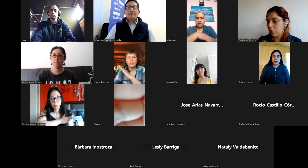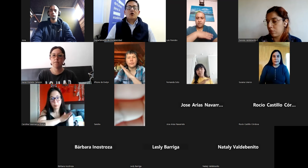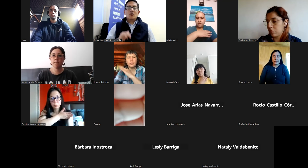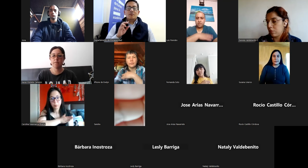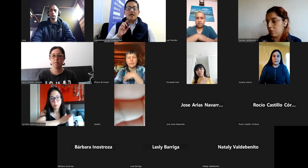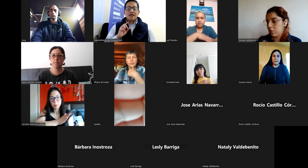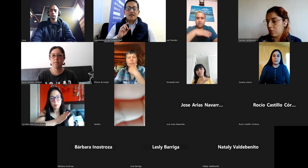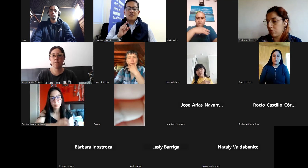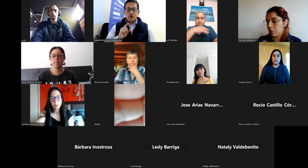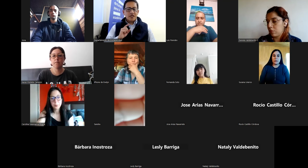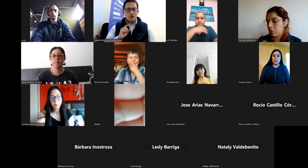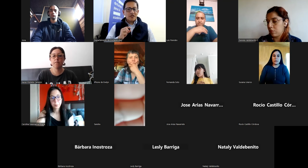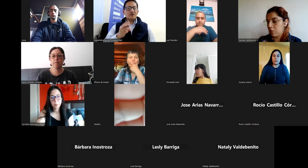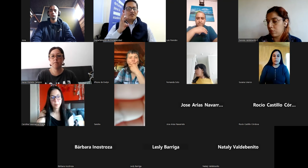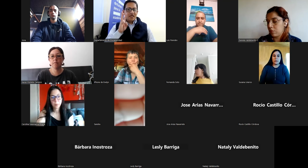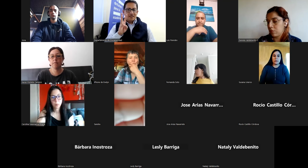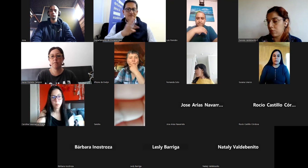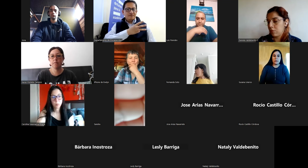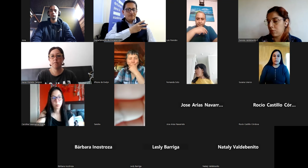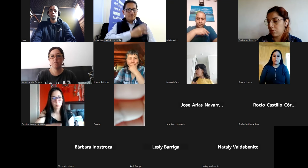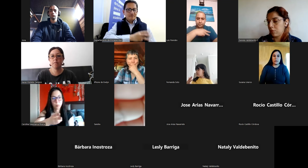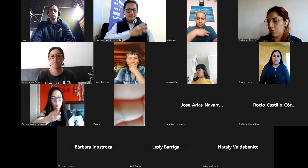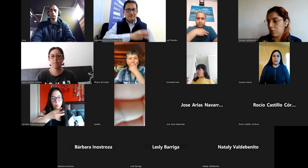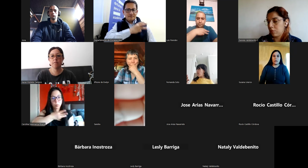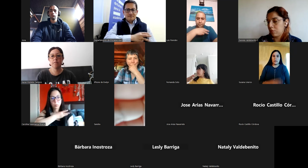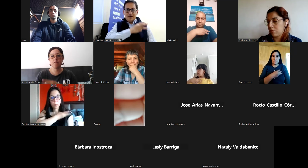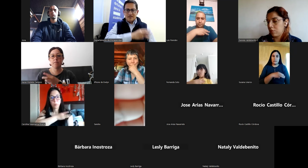Pero el correcto, correcto sería este. Mal.